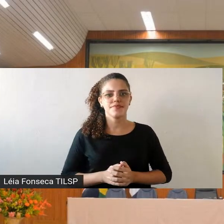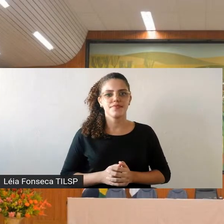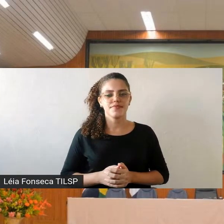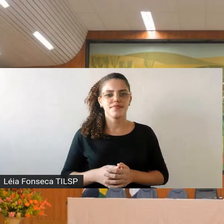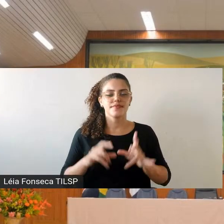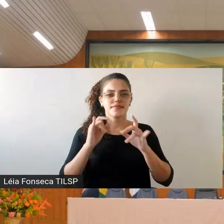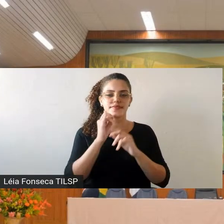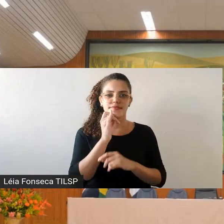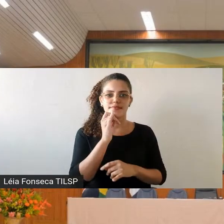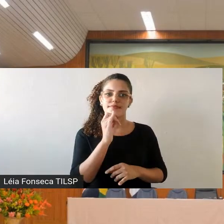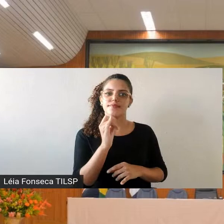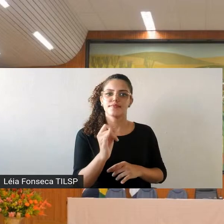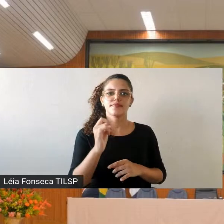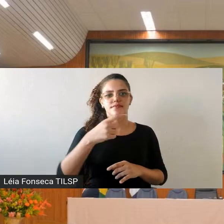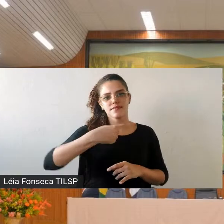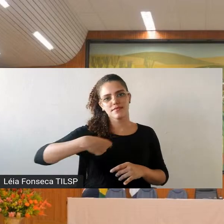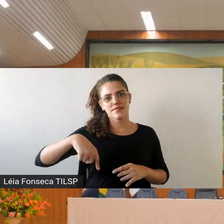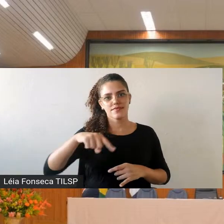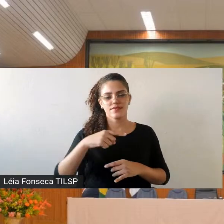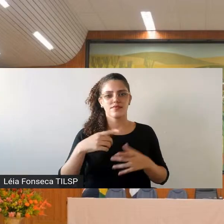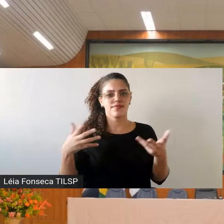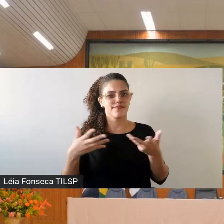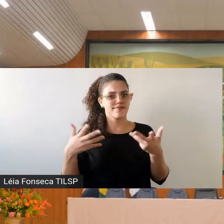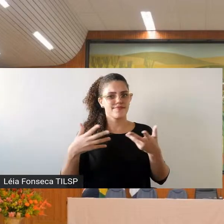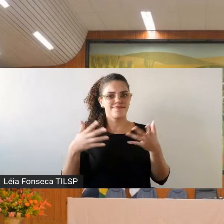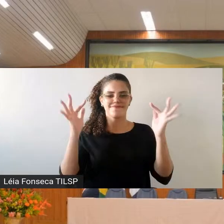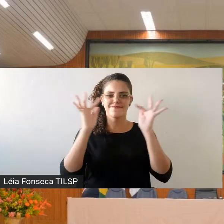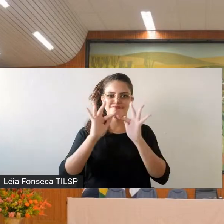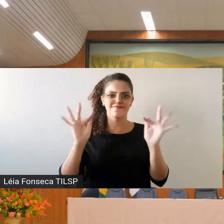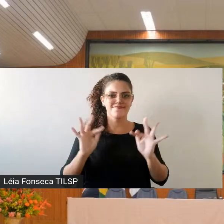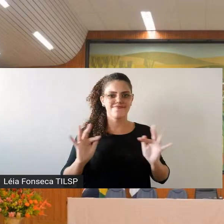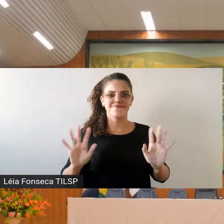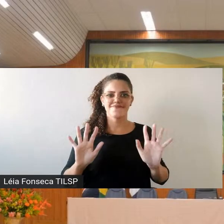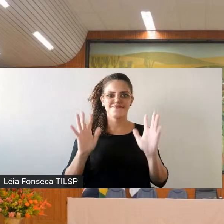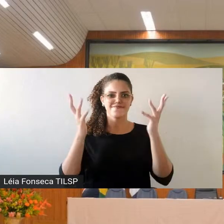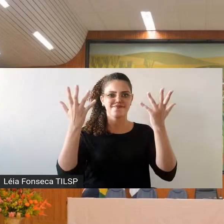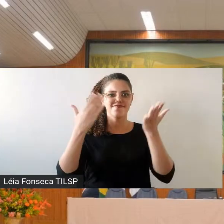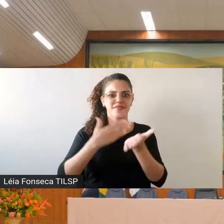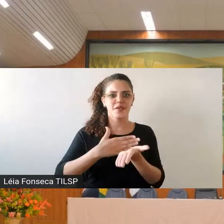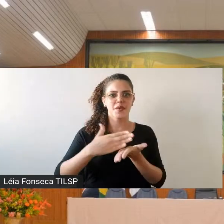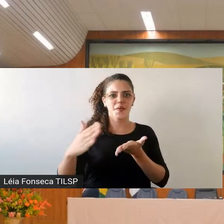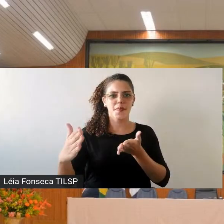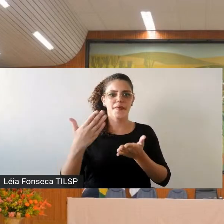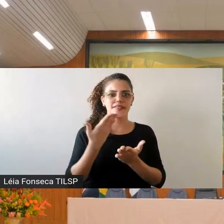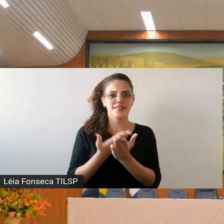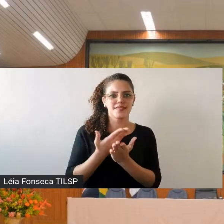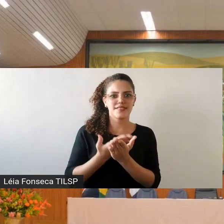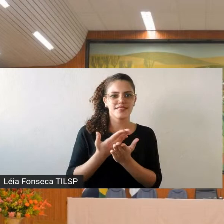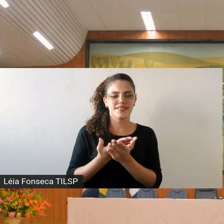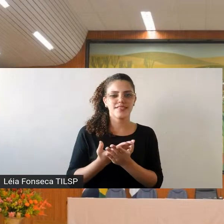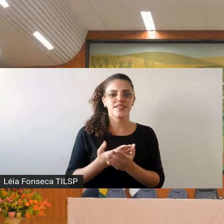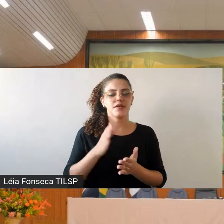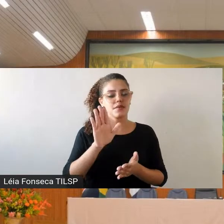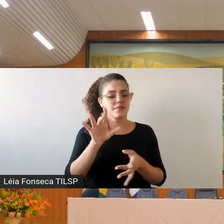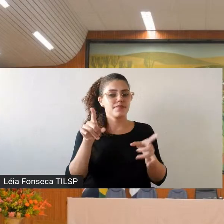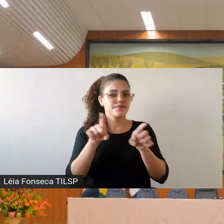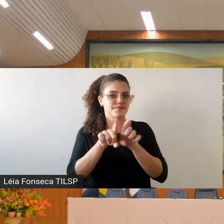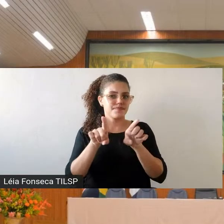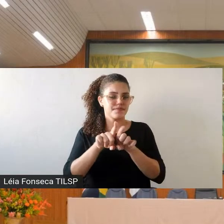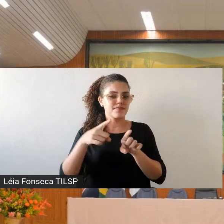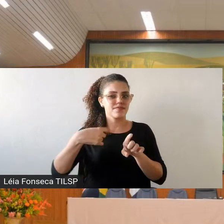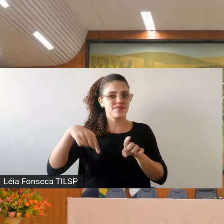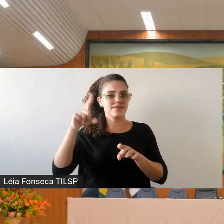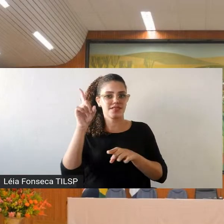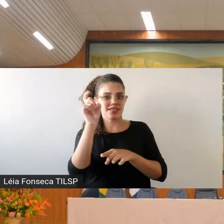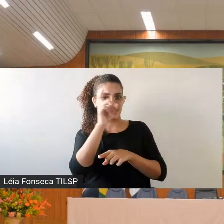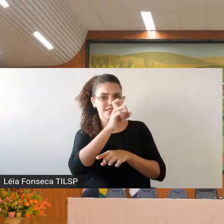nós estamos num momento feliz, celebrativo de início de aulas, mas também num momento muito crítico, pensativo da situação que